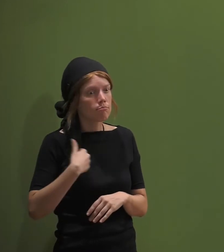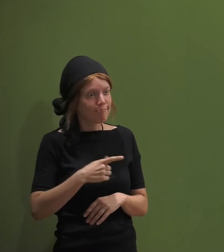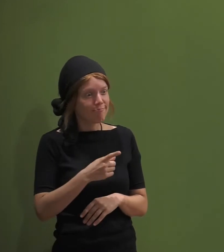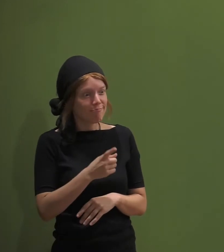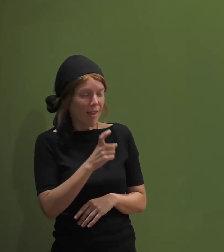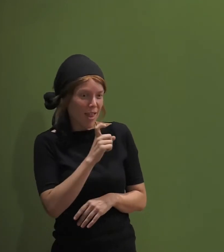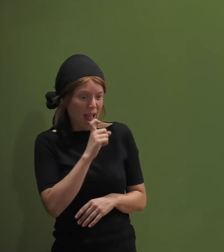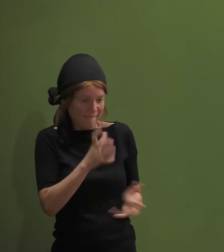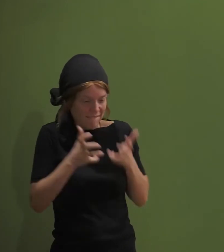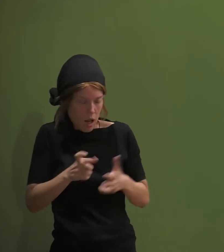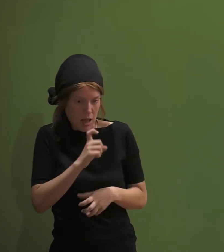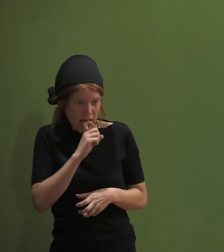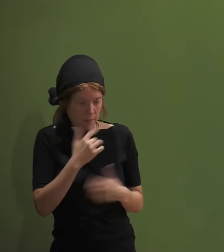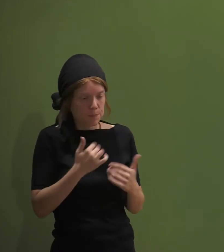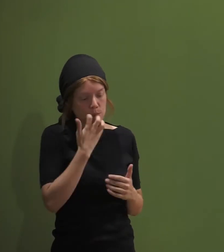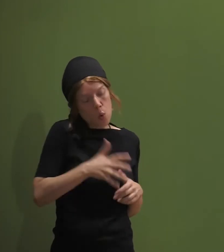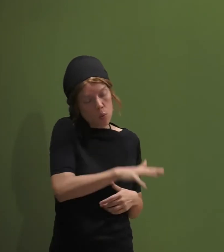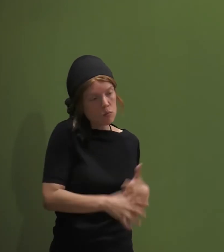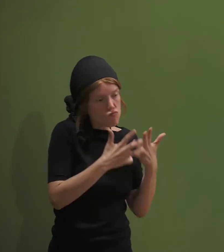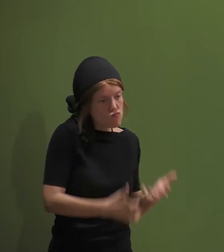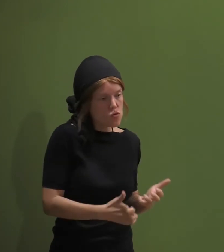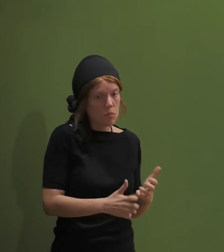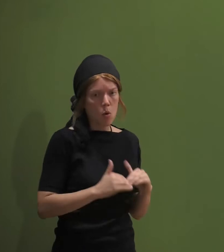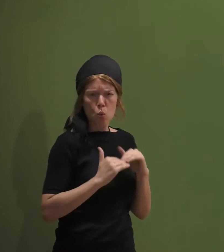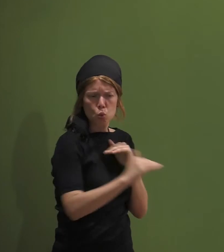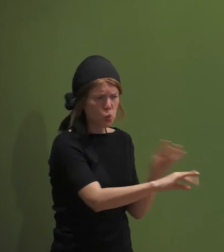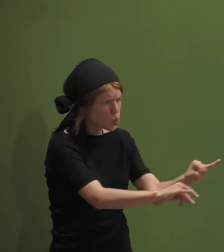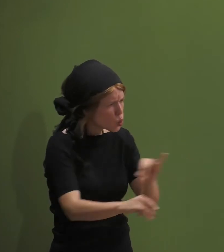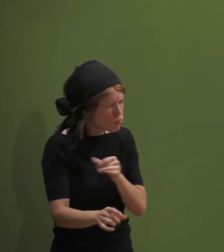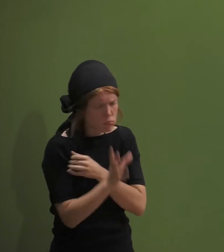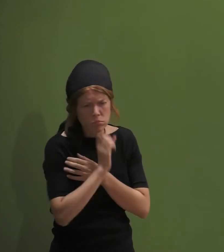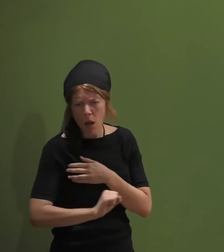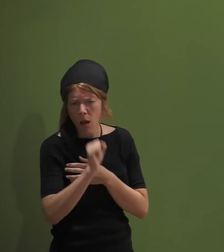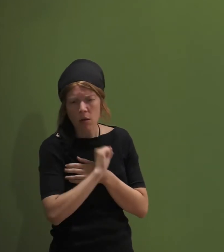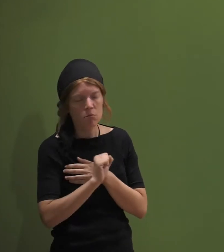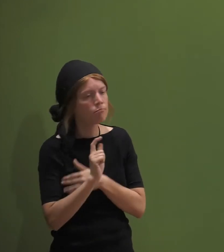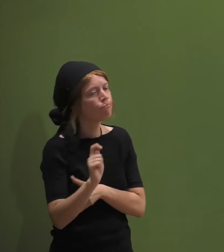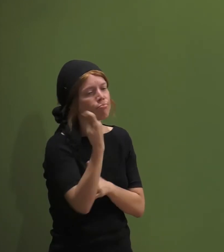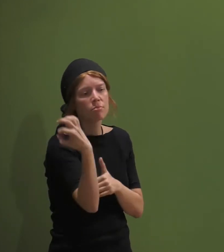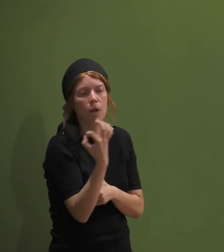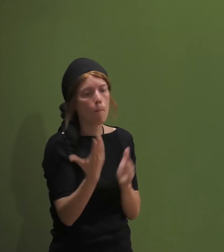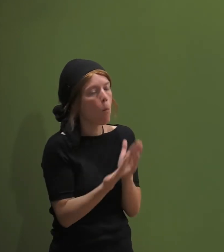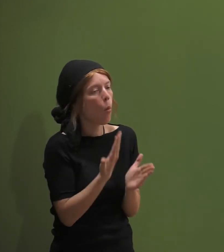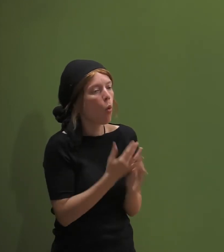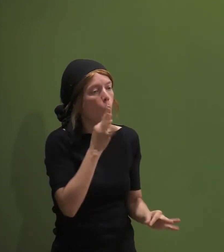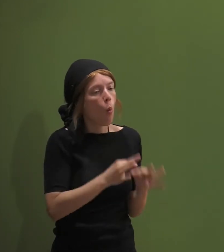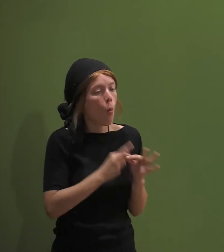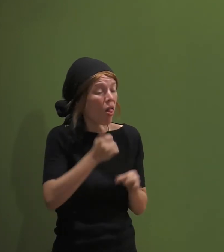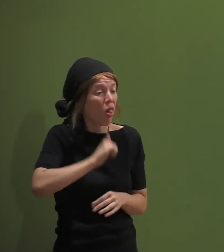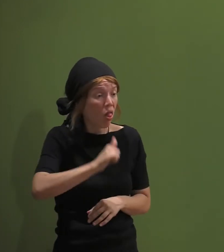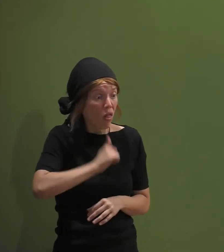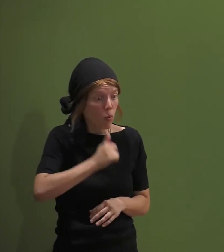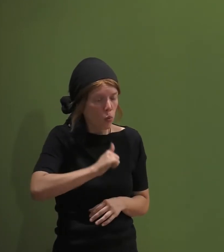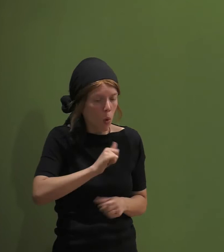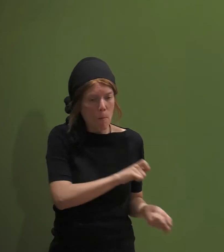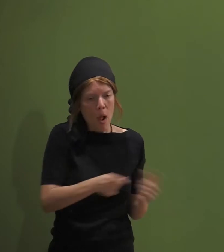muchos agricultores. En una zona de secano, aunque con unos suelos excelentes, se han conseguido históricamente producciones de uva y aceituna más